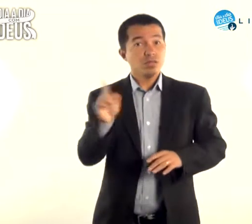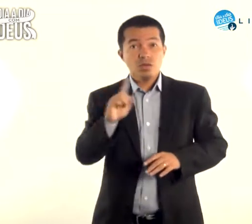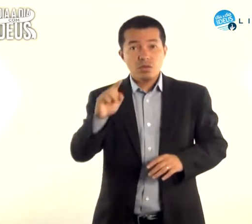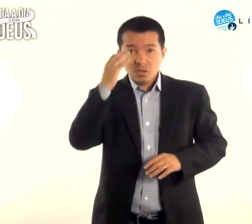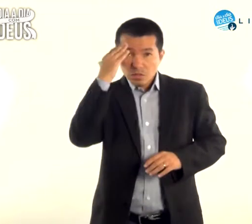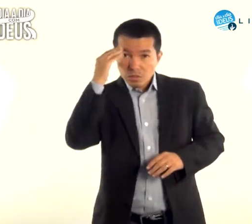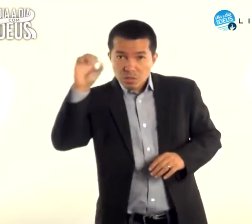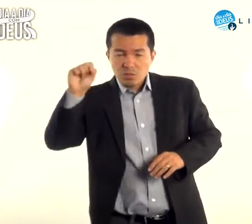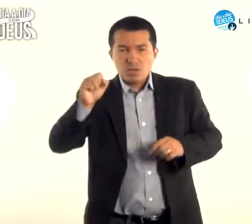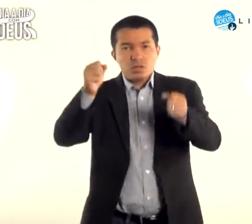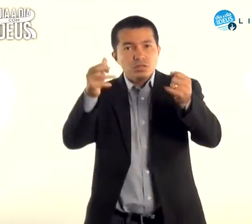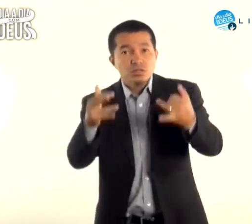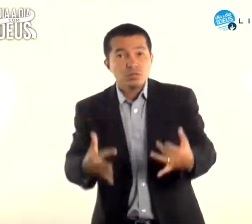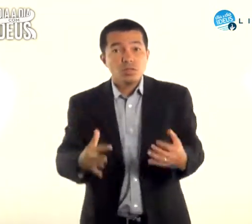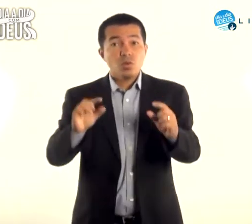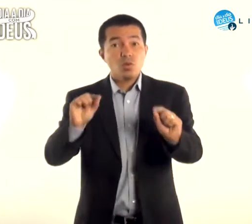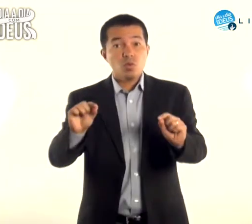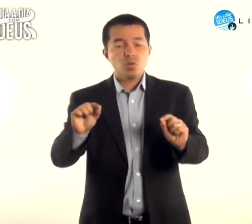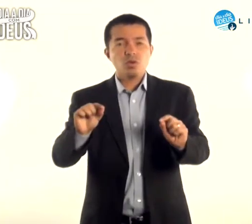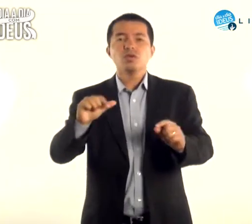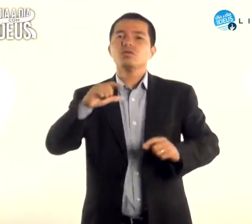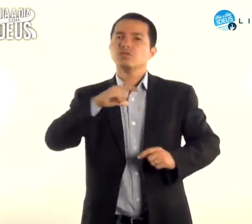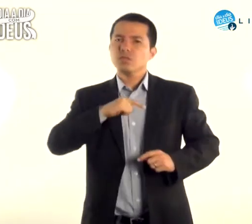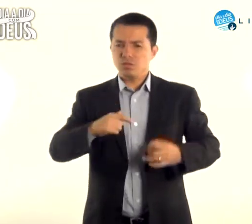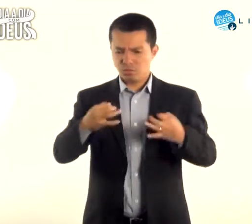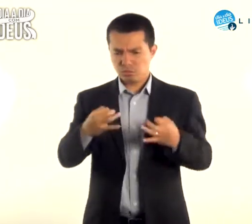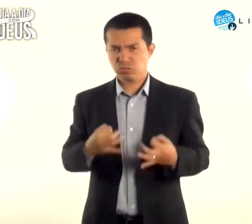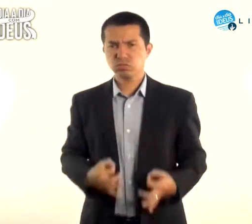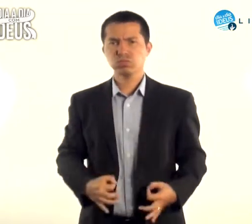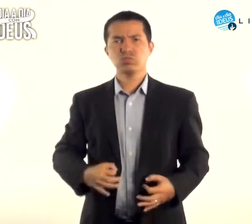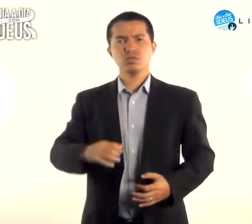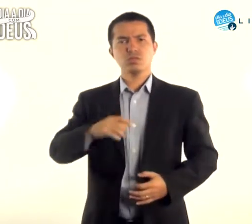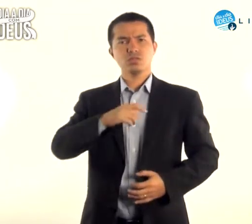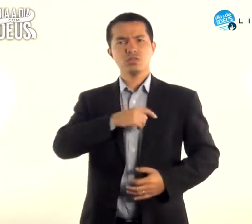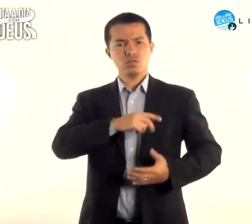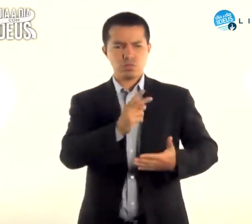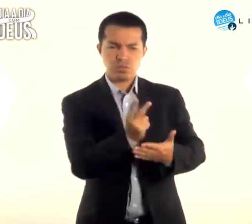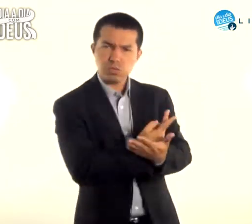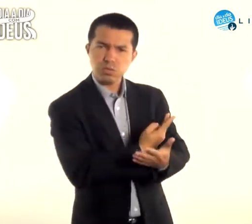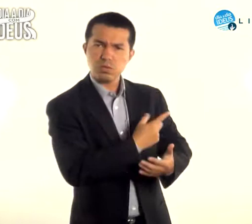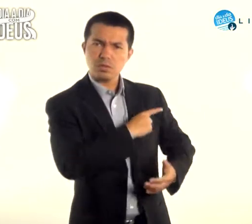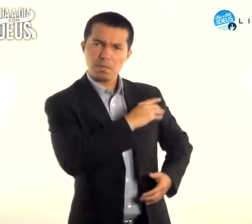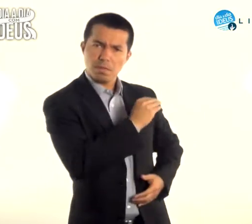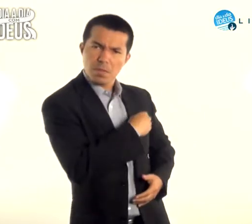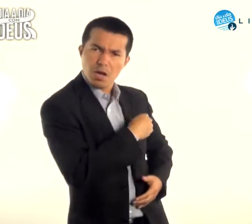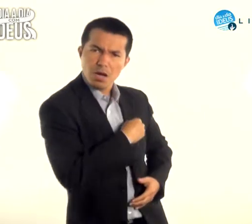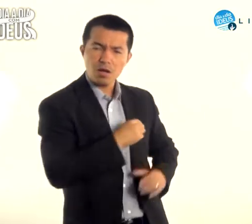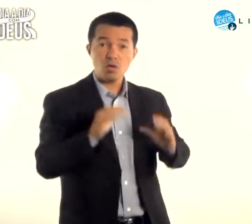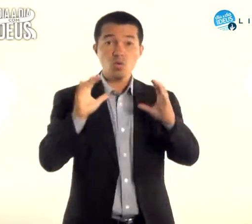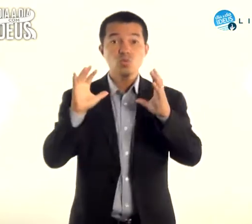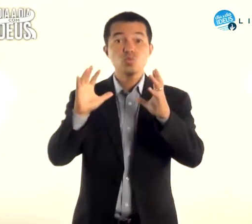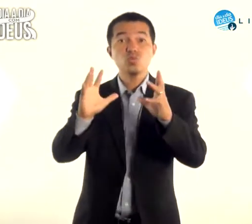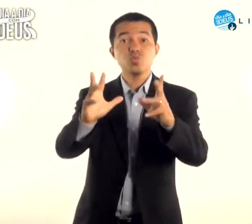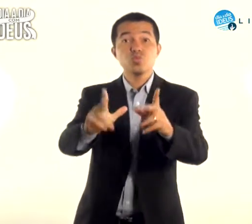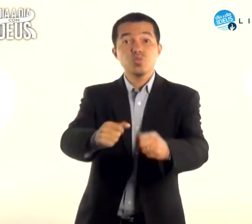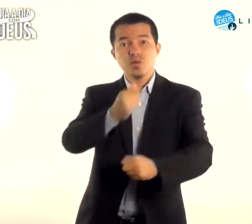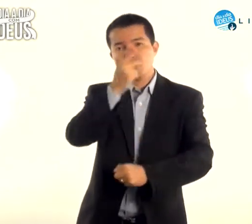mesmo, tanto para os ímpios como para os justos, como aquele que trabalha ou que não trabalha, todo mundo vai experimentar um dia